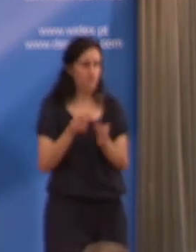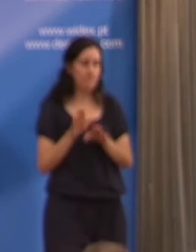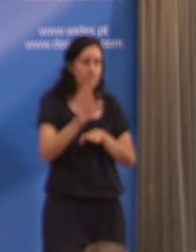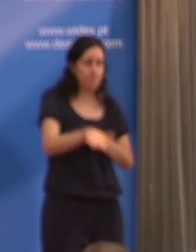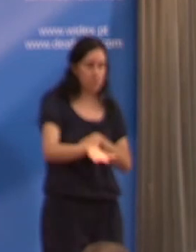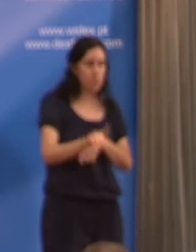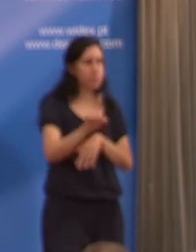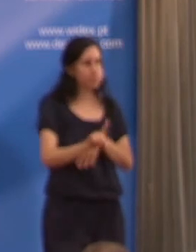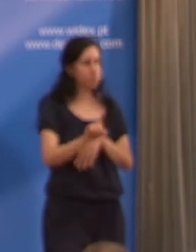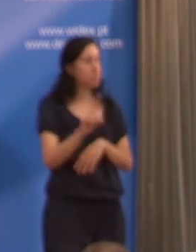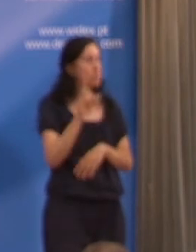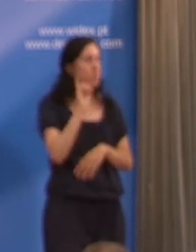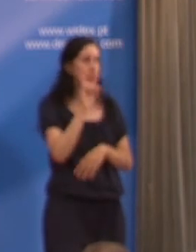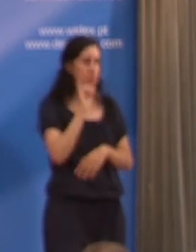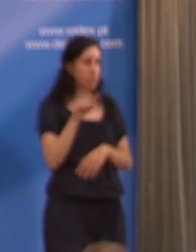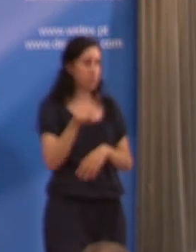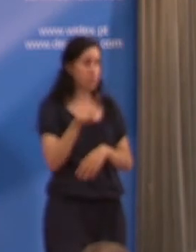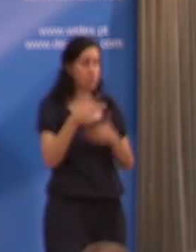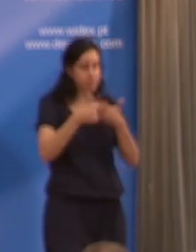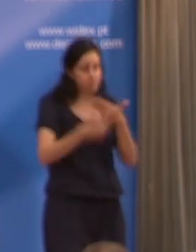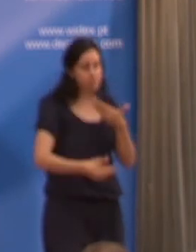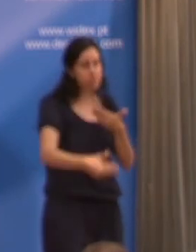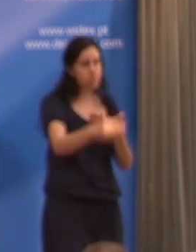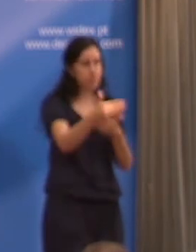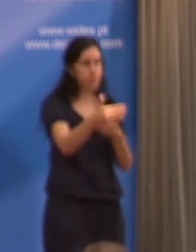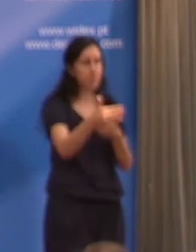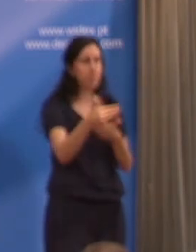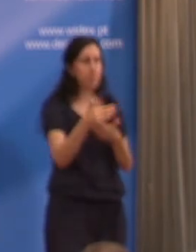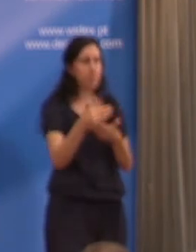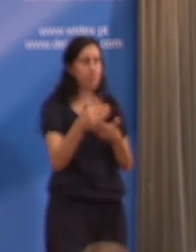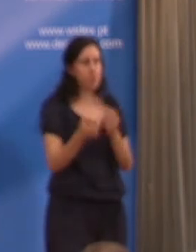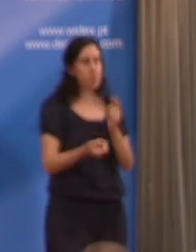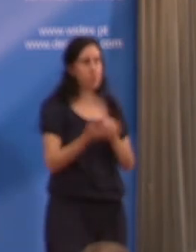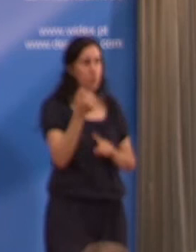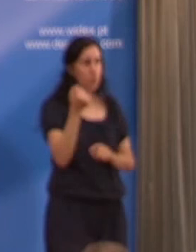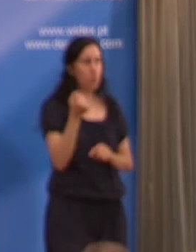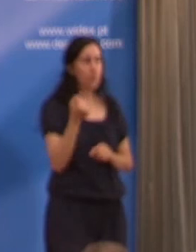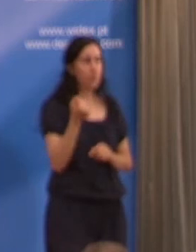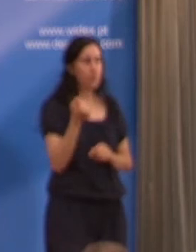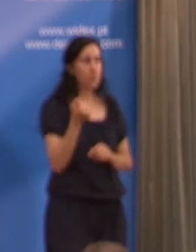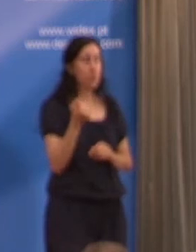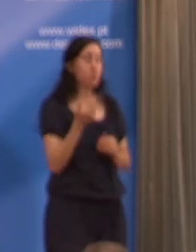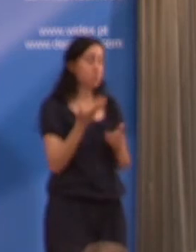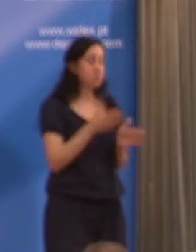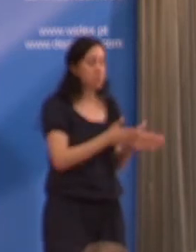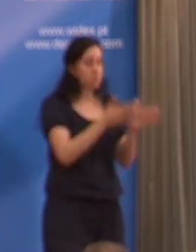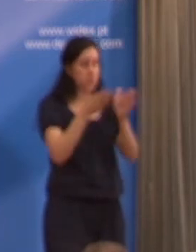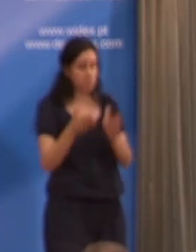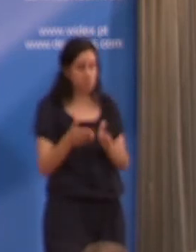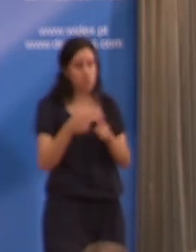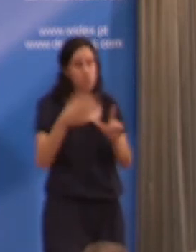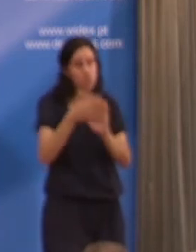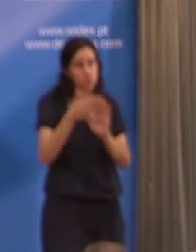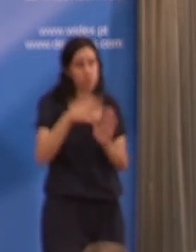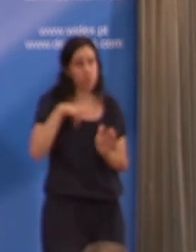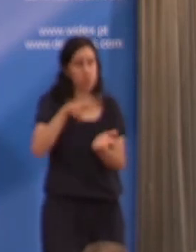passo importante. E, a partir daí, tivemos, para além do reconhecimento da